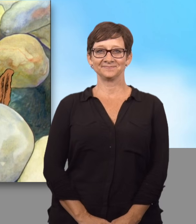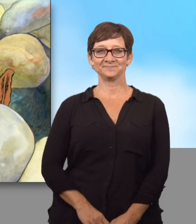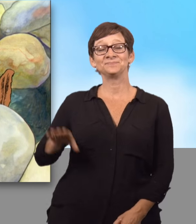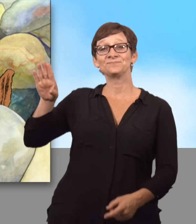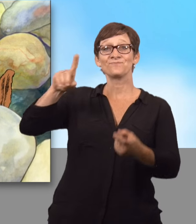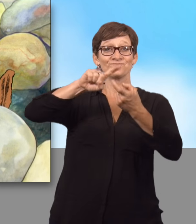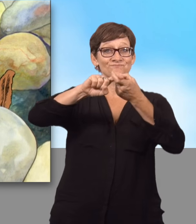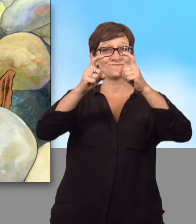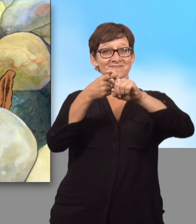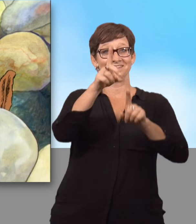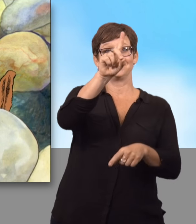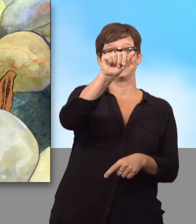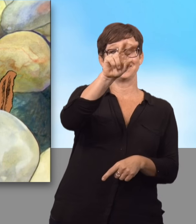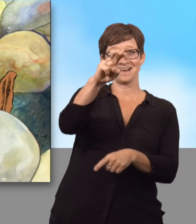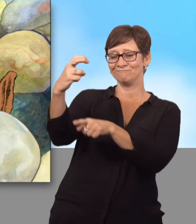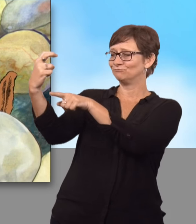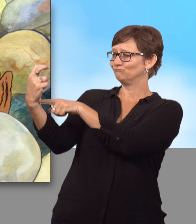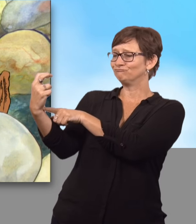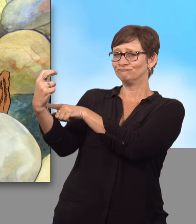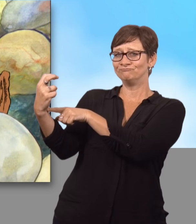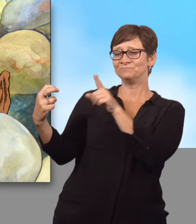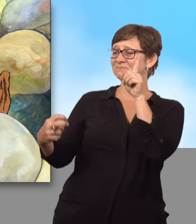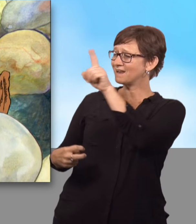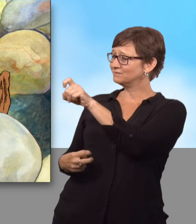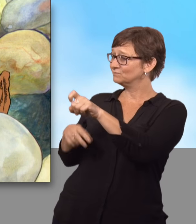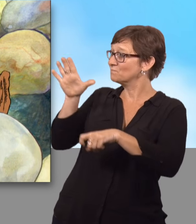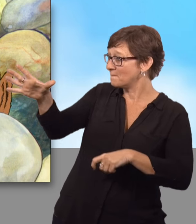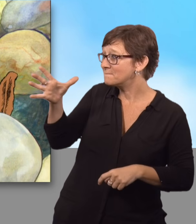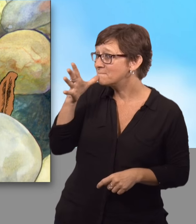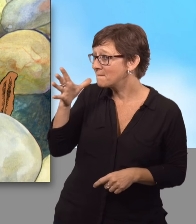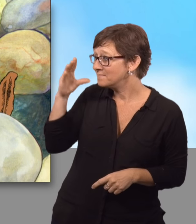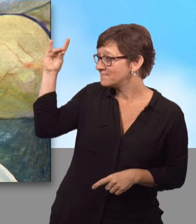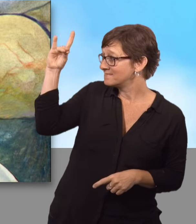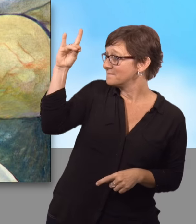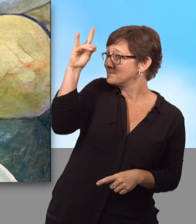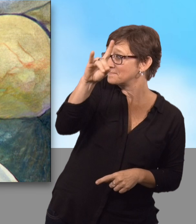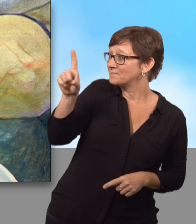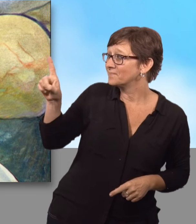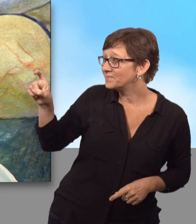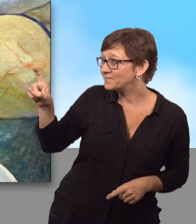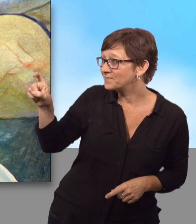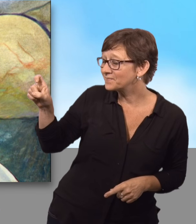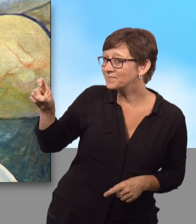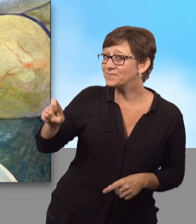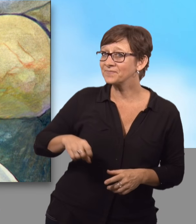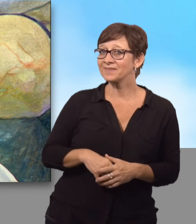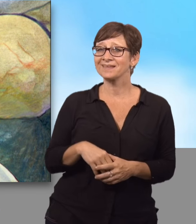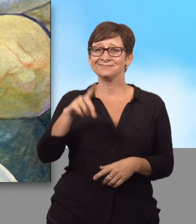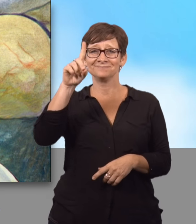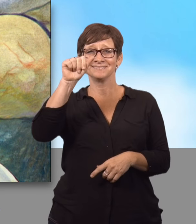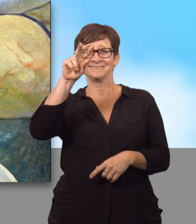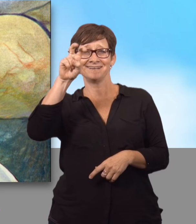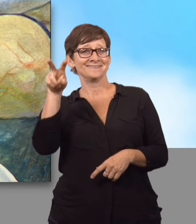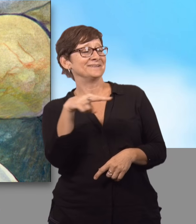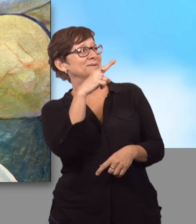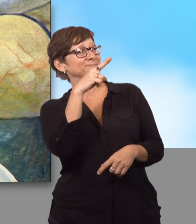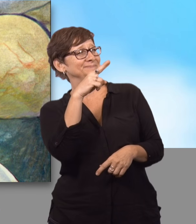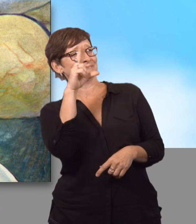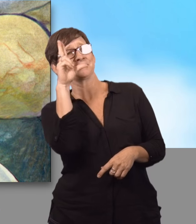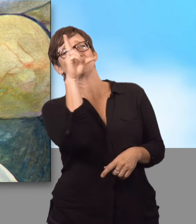¿Tu mamá es una llama? Le pregunté a David un día. No, no lo es, contestó mi